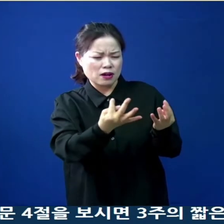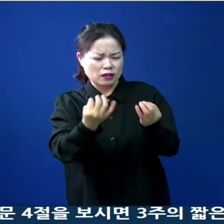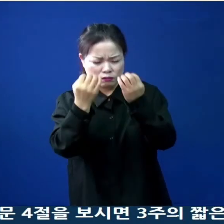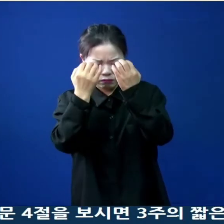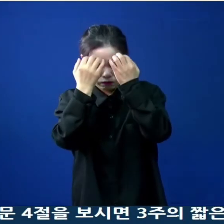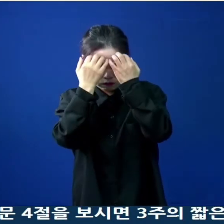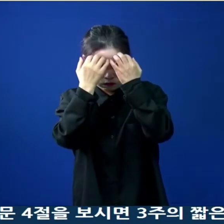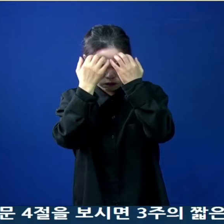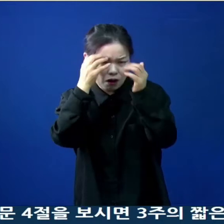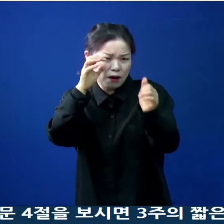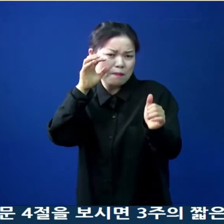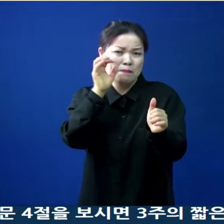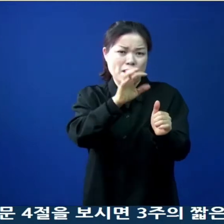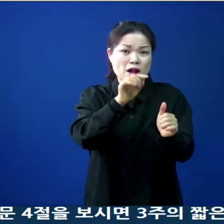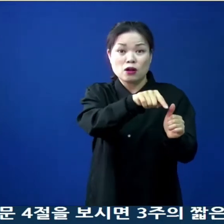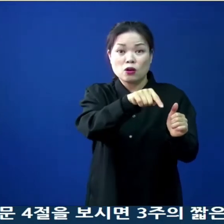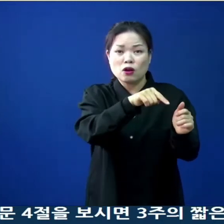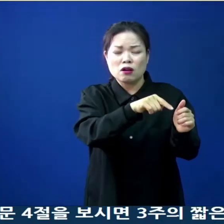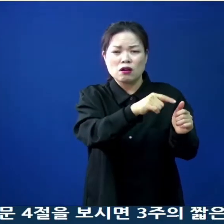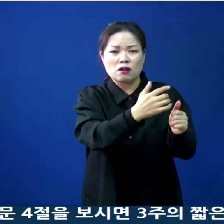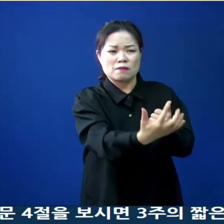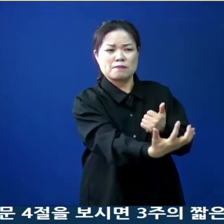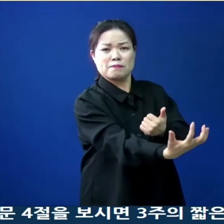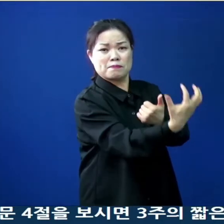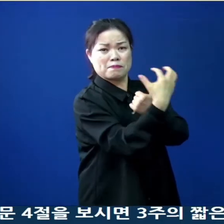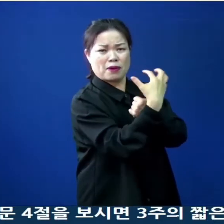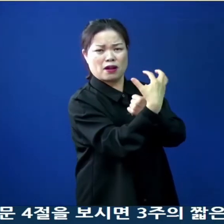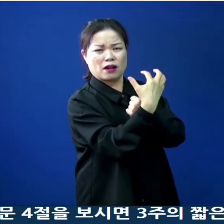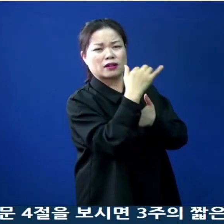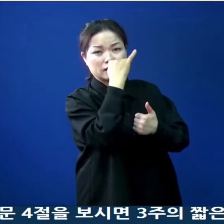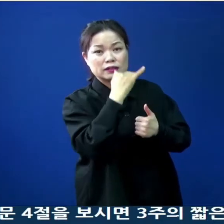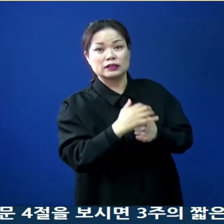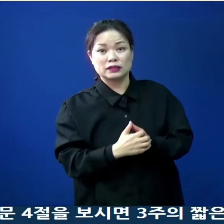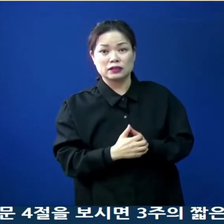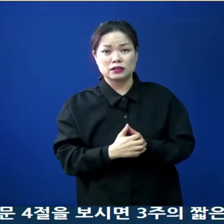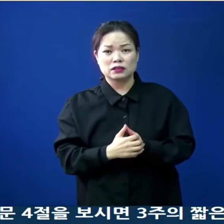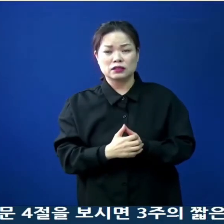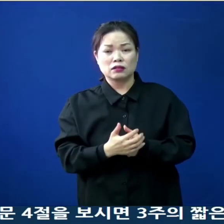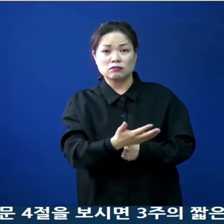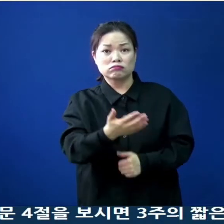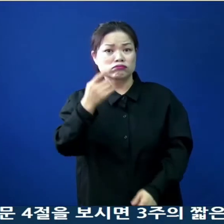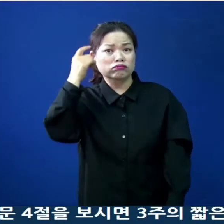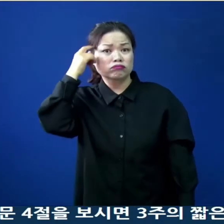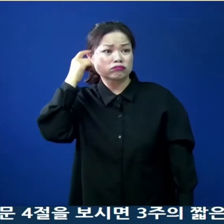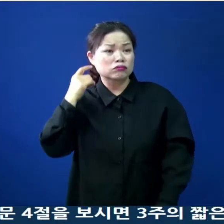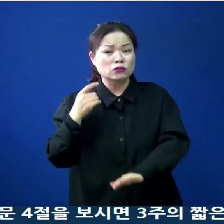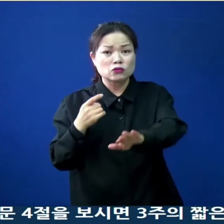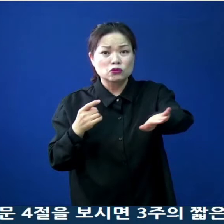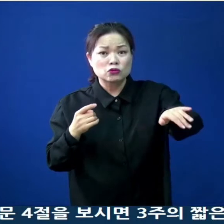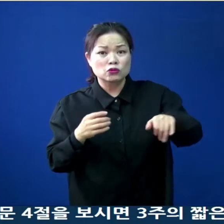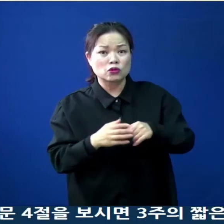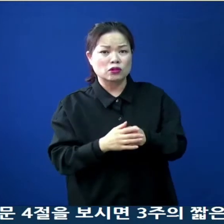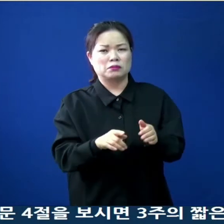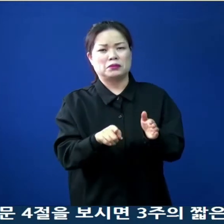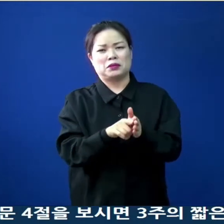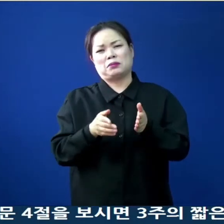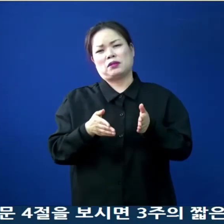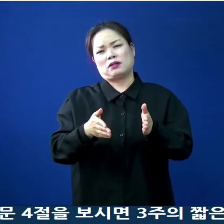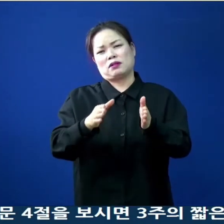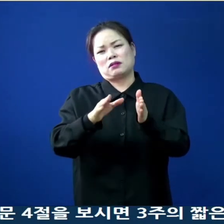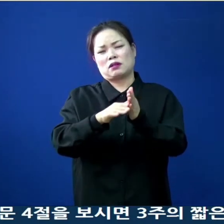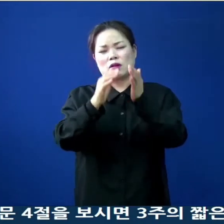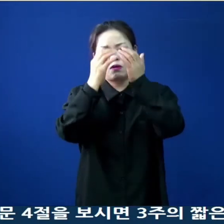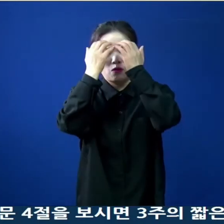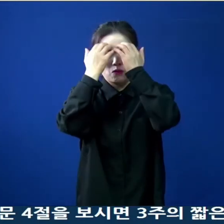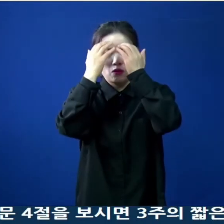고난과 박해가 그 교회에 엄습해 왔습니다. 여러분 한번 생각해 보십시오. 우리도 믿음의 길을 걸어갈 때